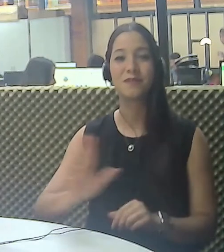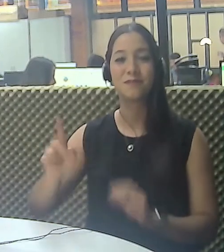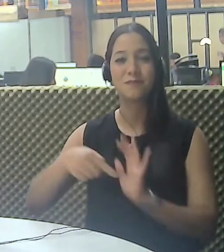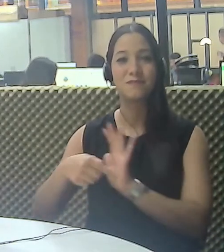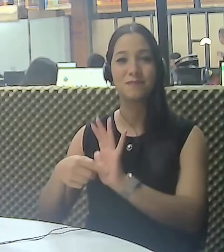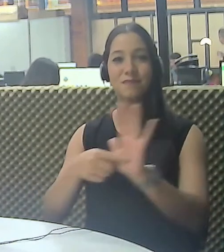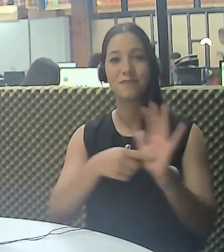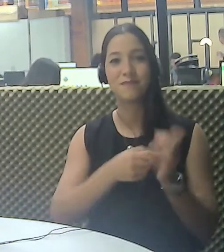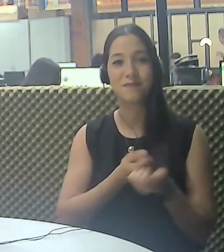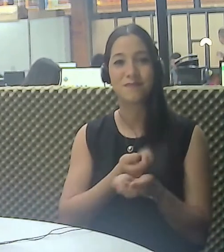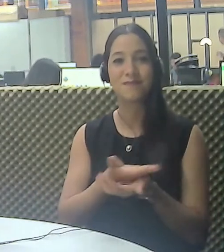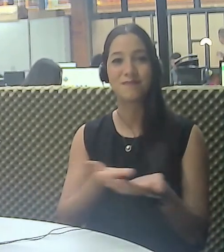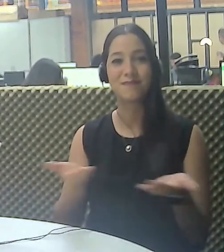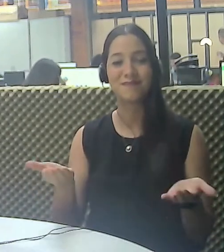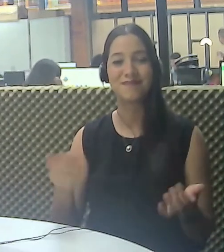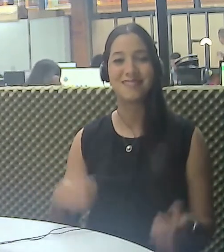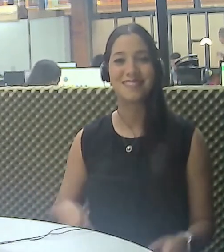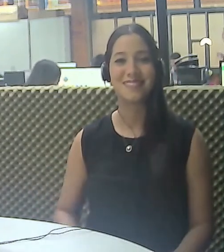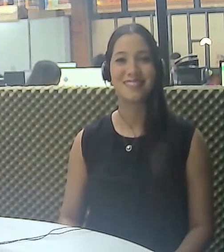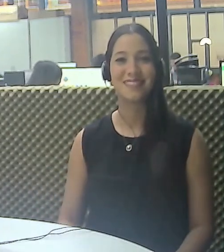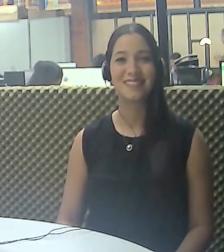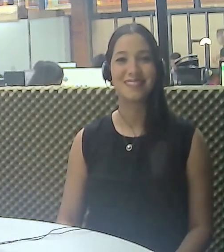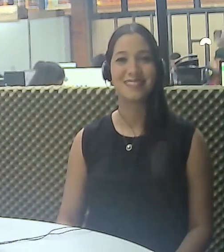Uberlândia no ar pra você.